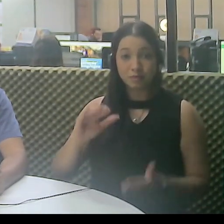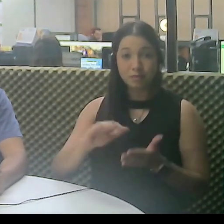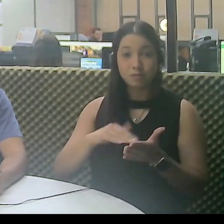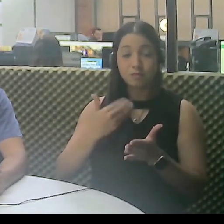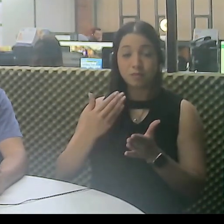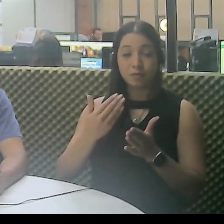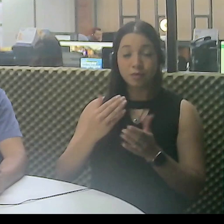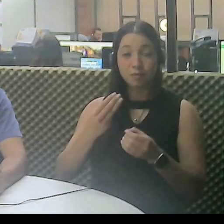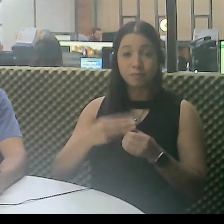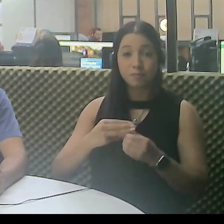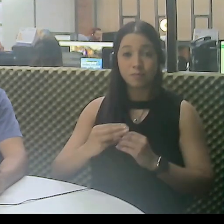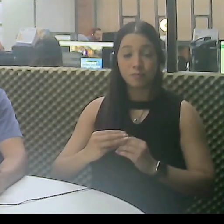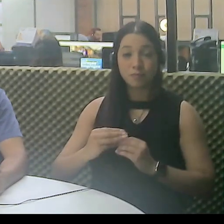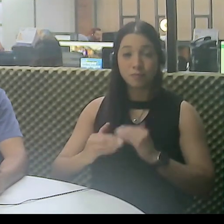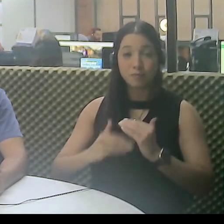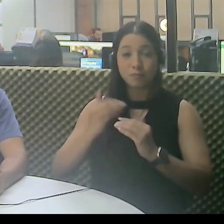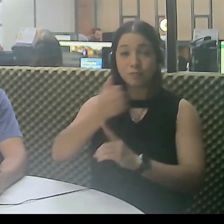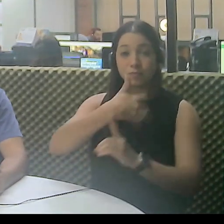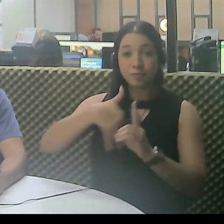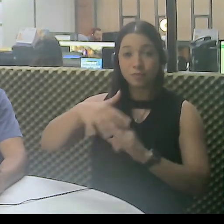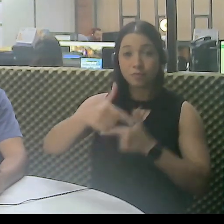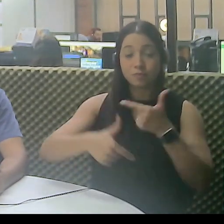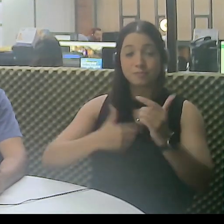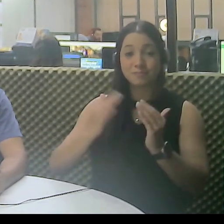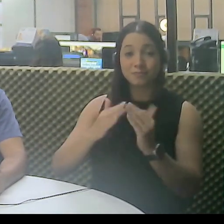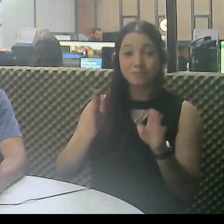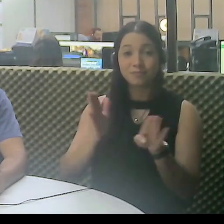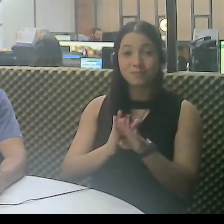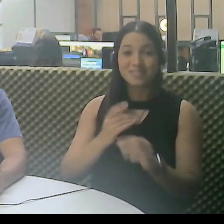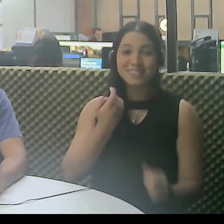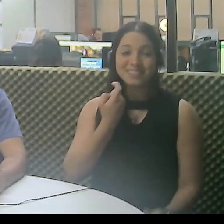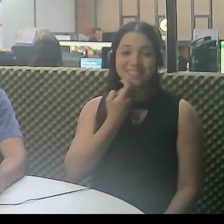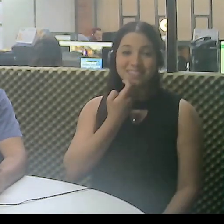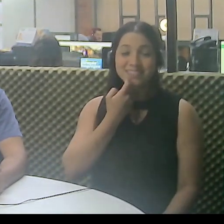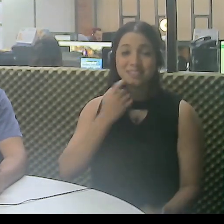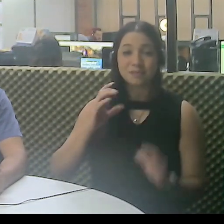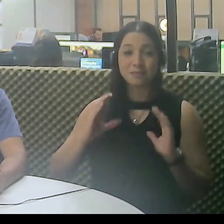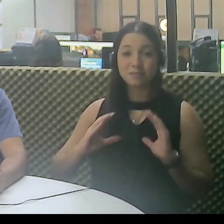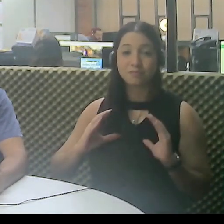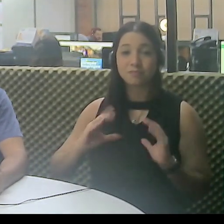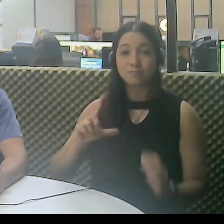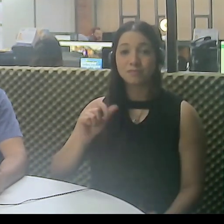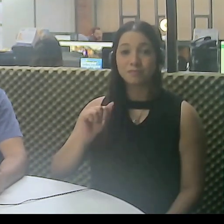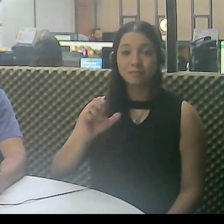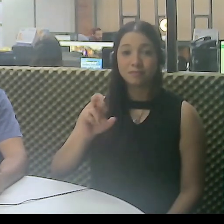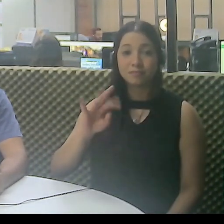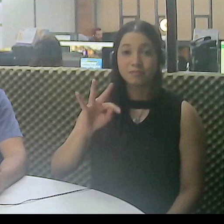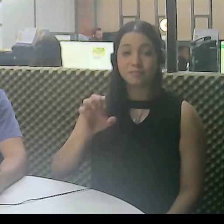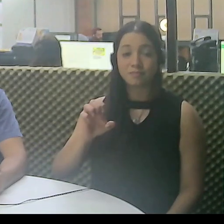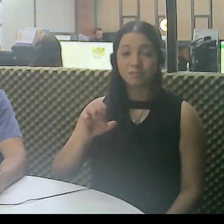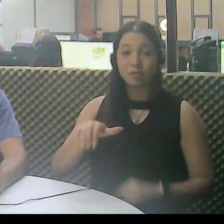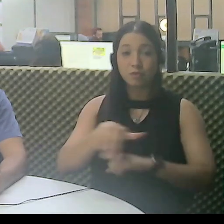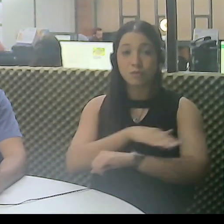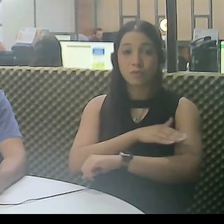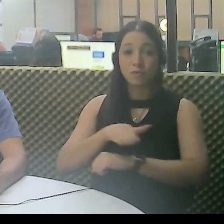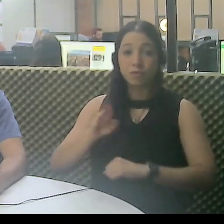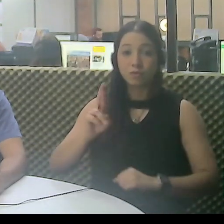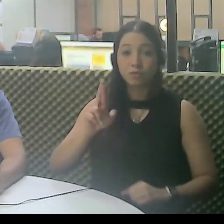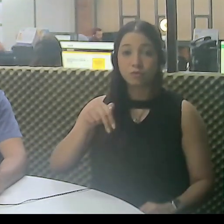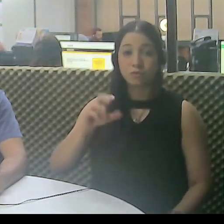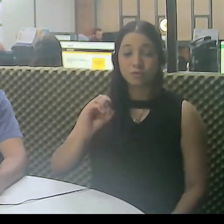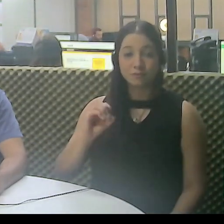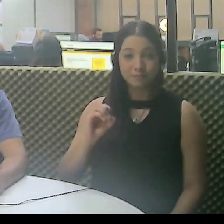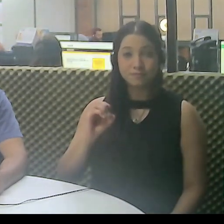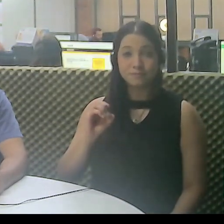Desenvolvimento Social, Trabalho e Habitação segue estacionado até sexta-feira na Praça Laerte Carrijo, situada na rua Bruno